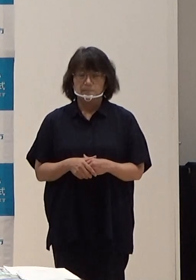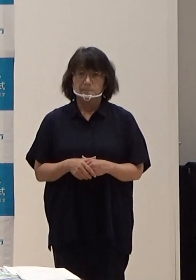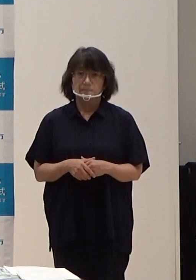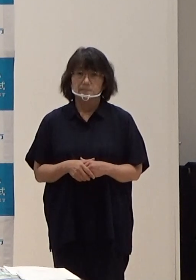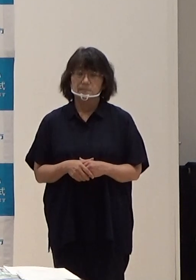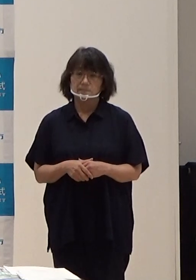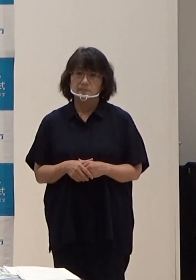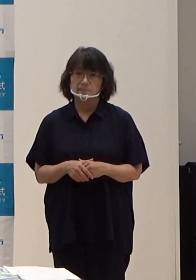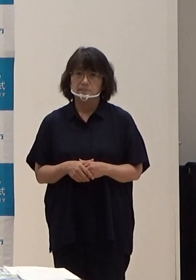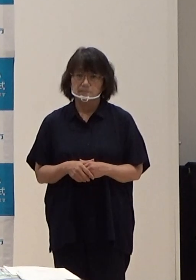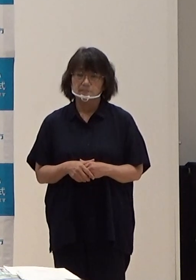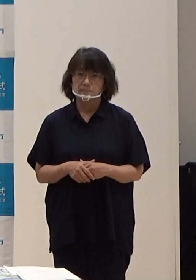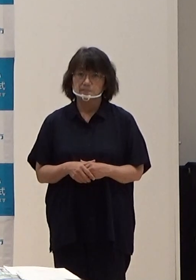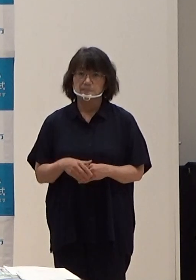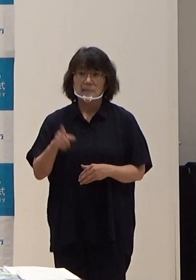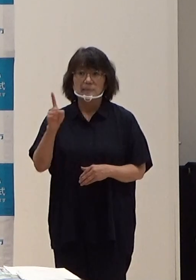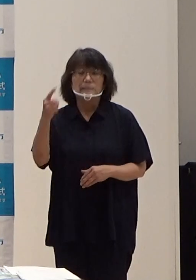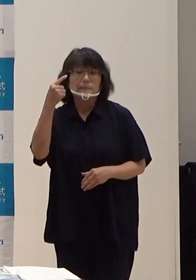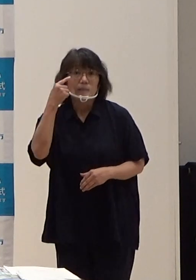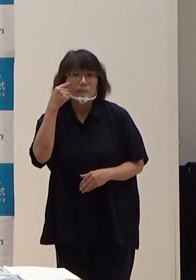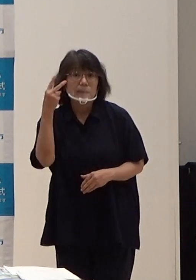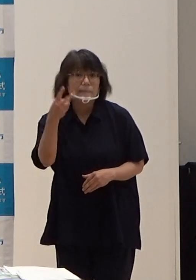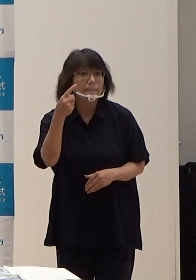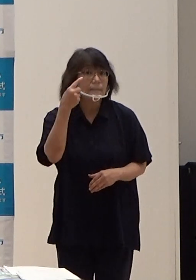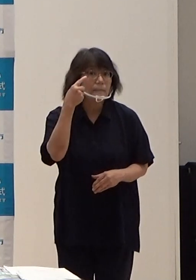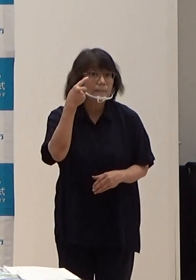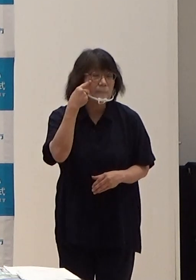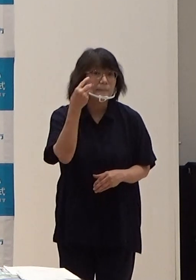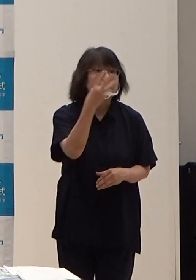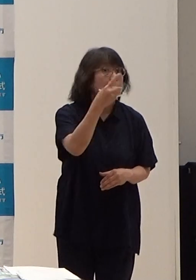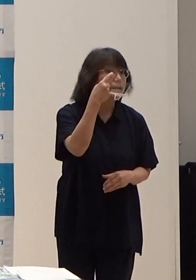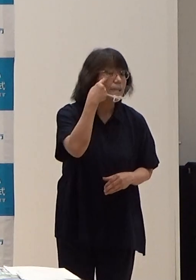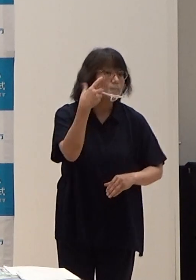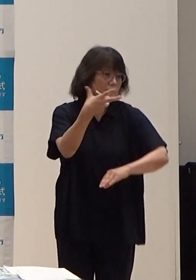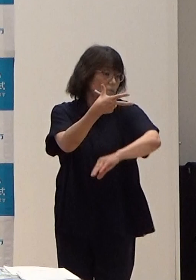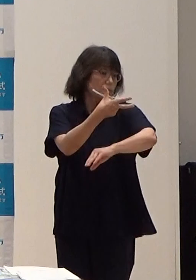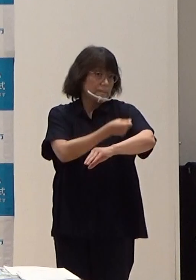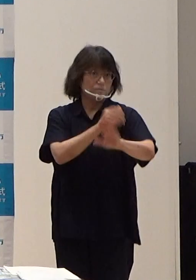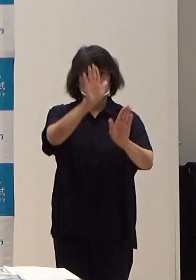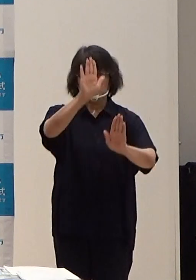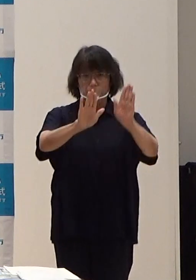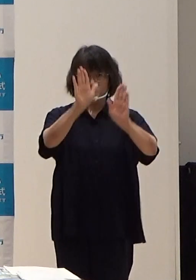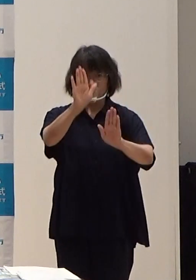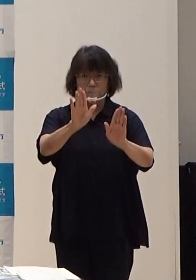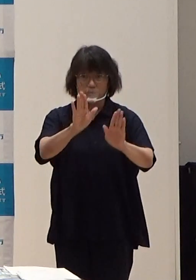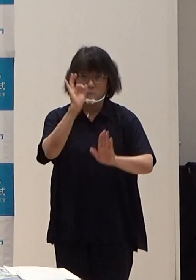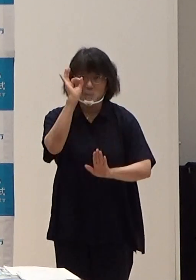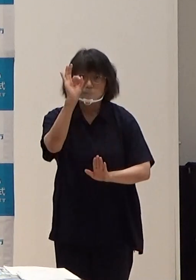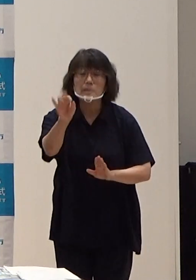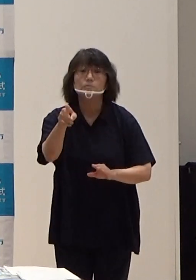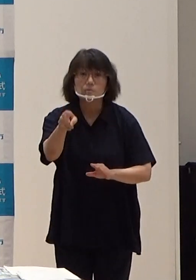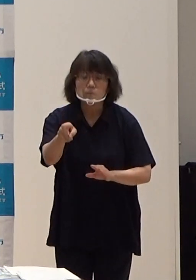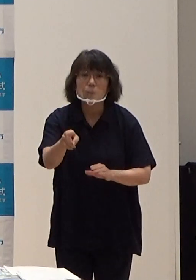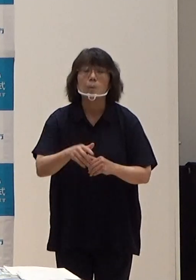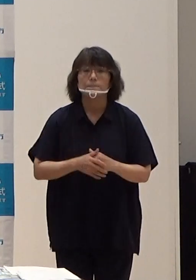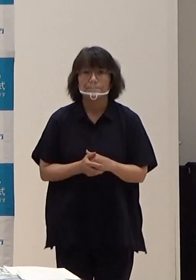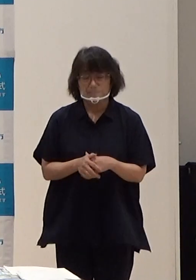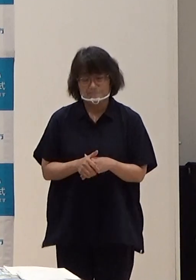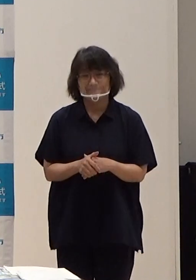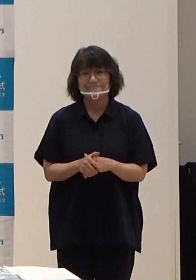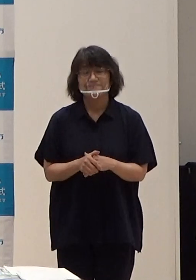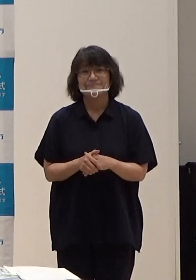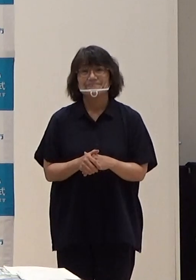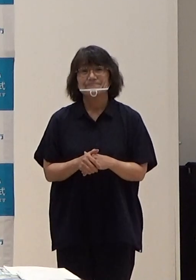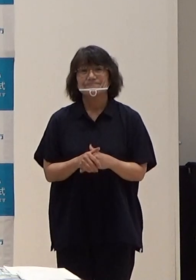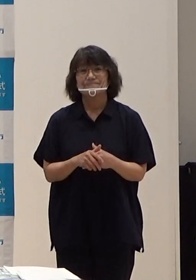未接種の方、1回目接種の方、2回目接種の方、3回目接種の方見ますとですね、トータルとして、